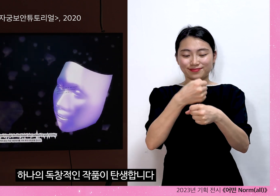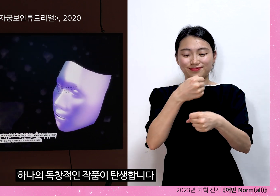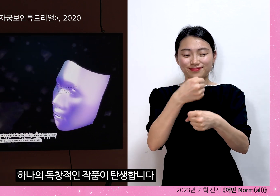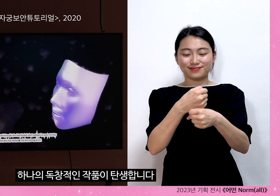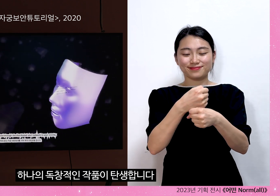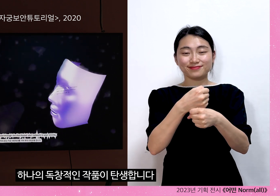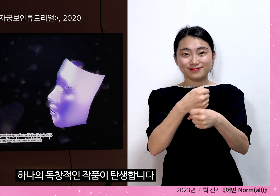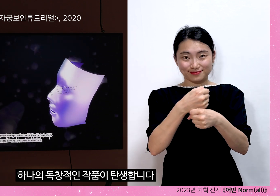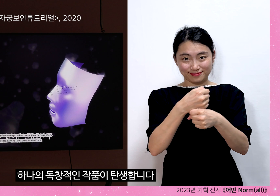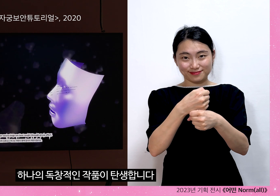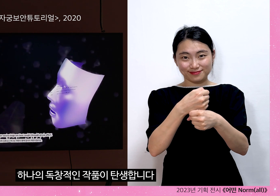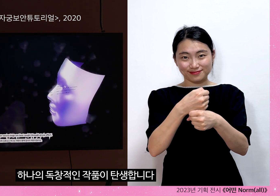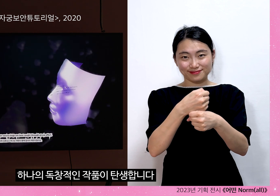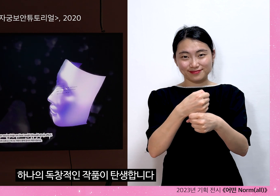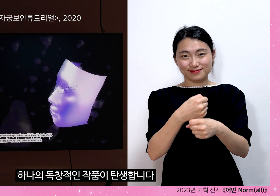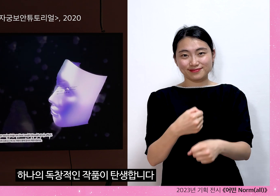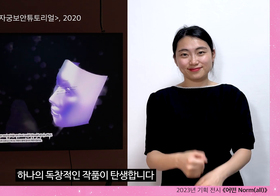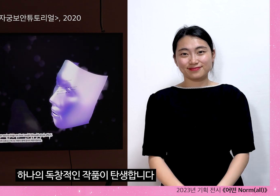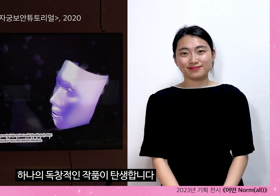탄생합니다.